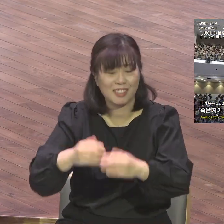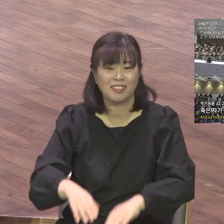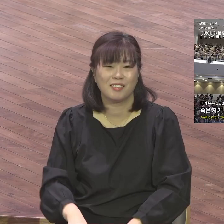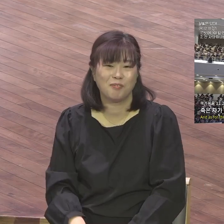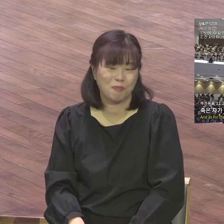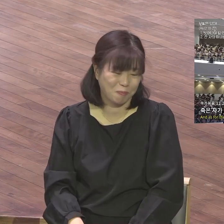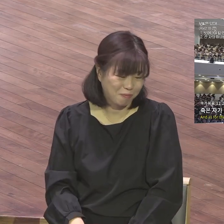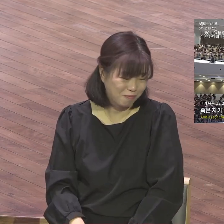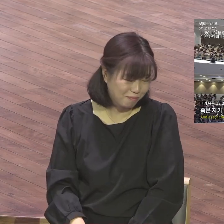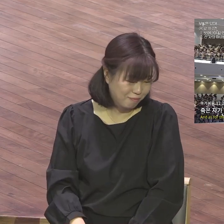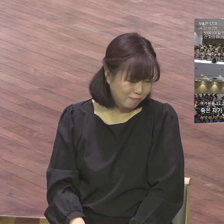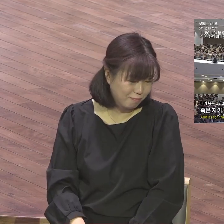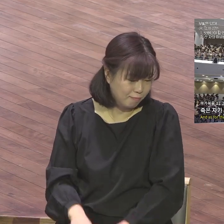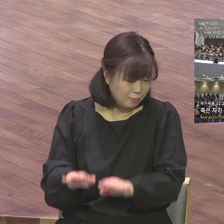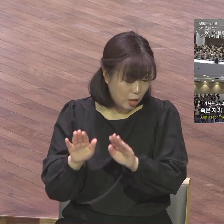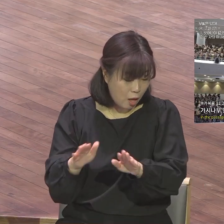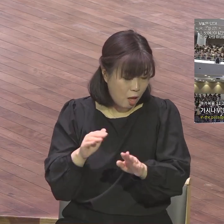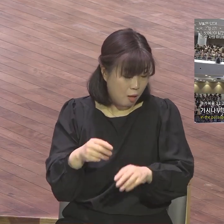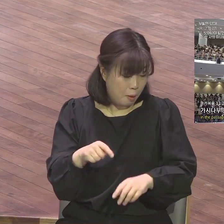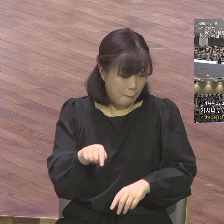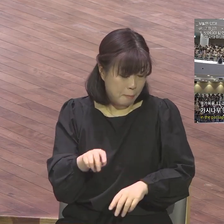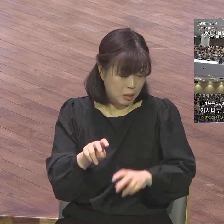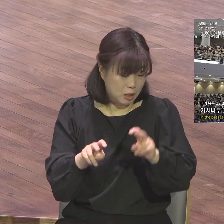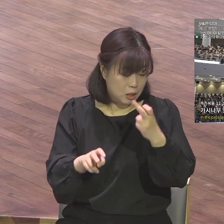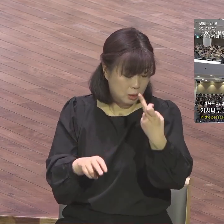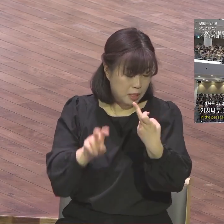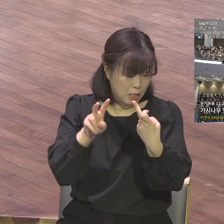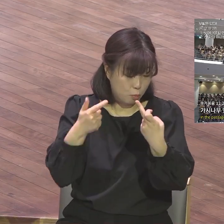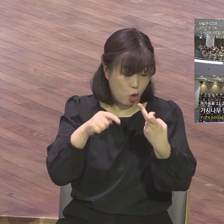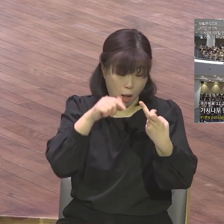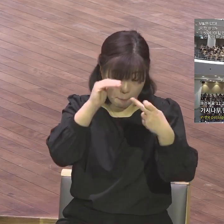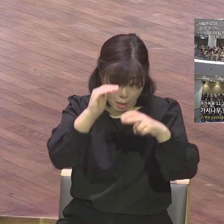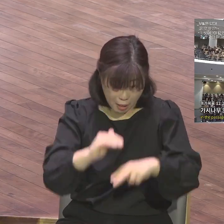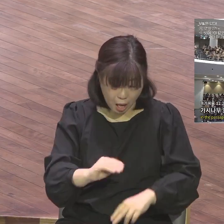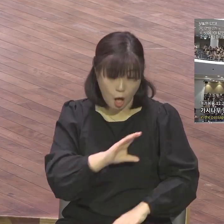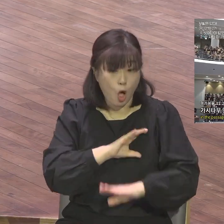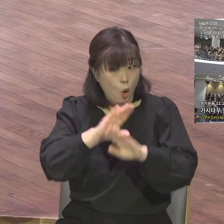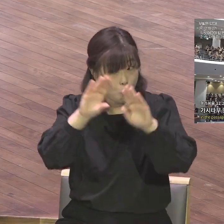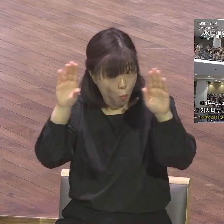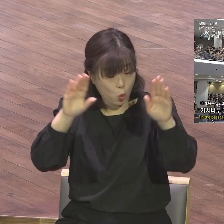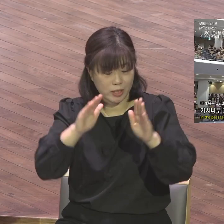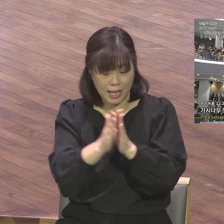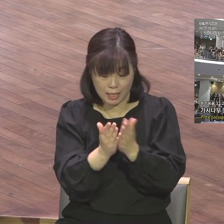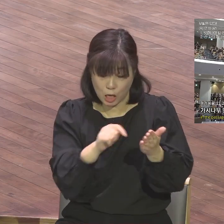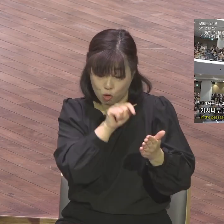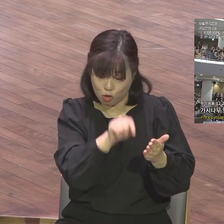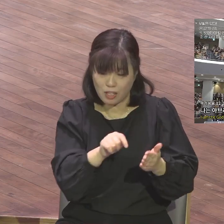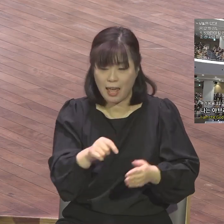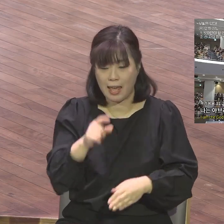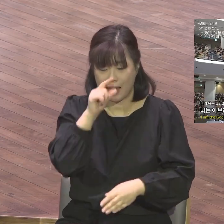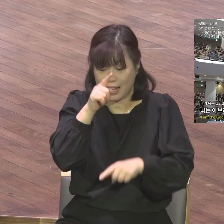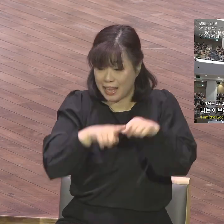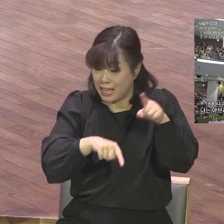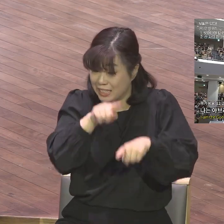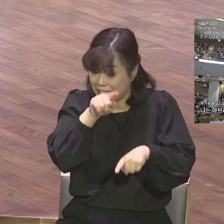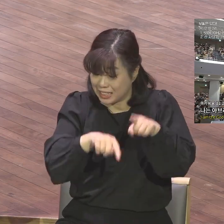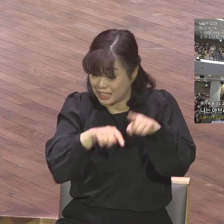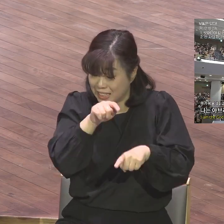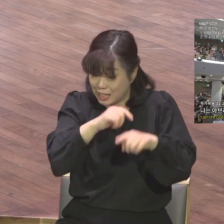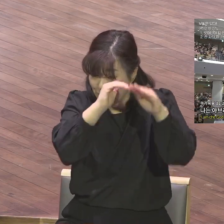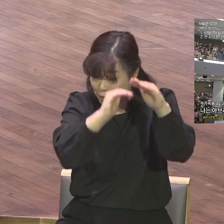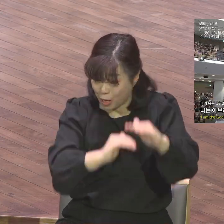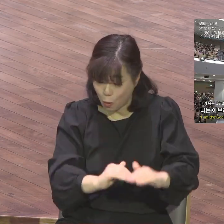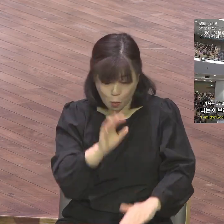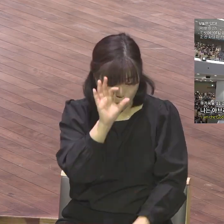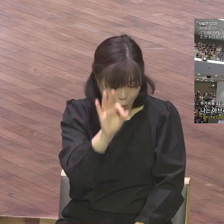말할진대 너희가 모세의 책 중에 가시나무 떨기에 관한 글에 하나님께서 모세에게 이르시되 나는